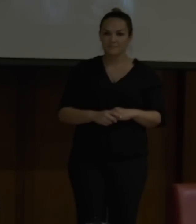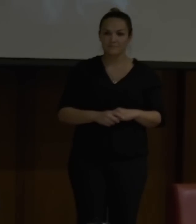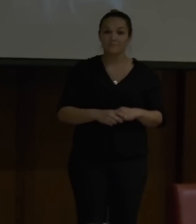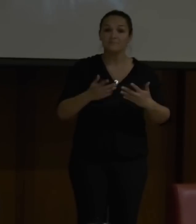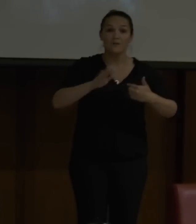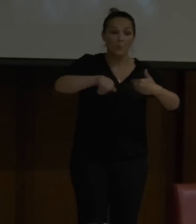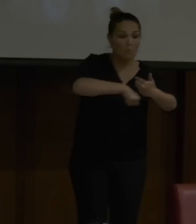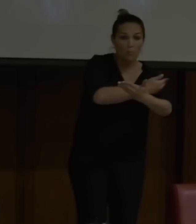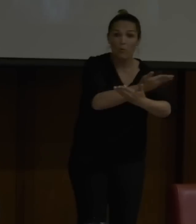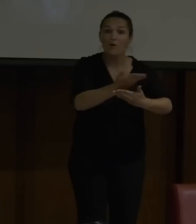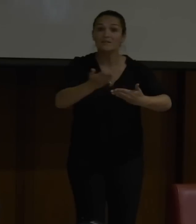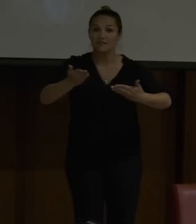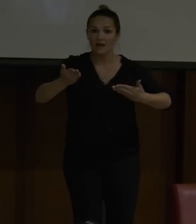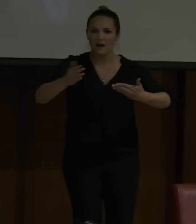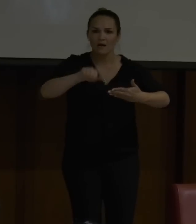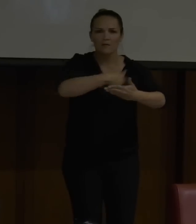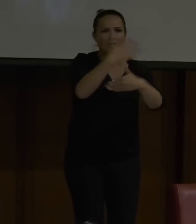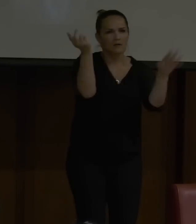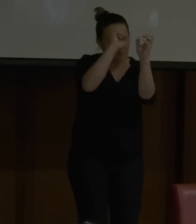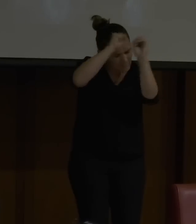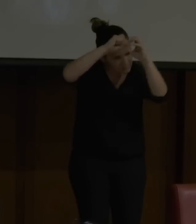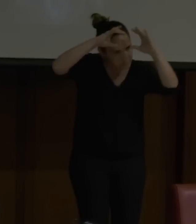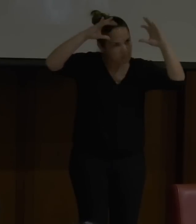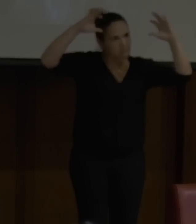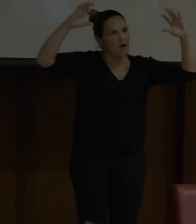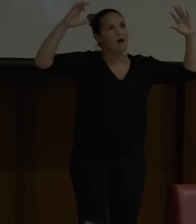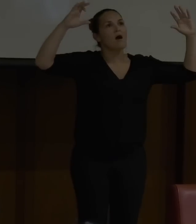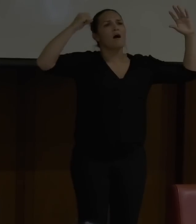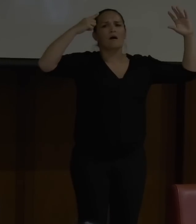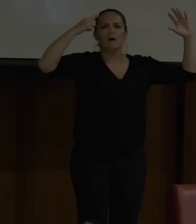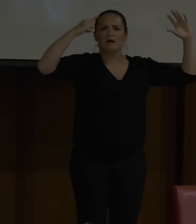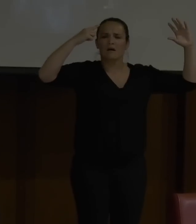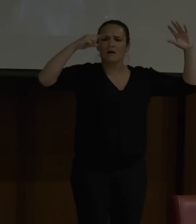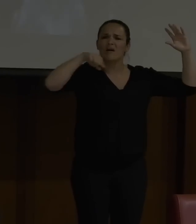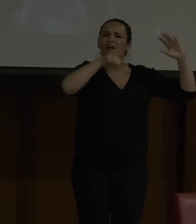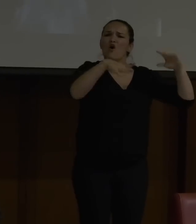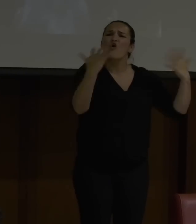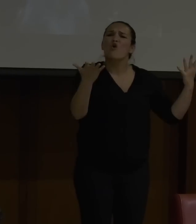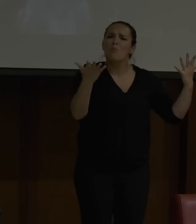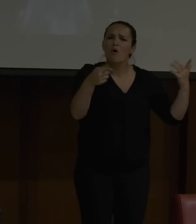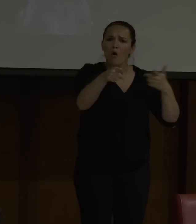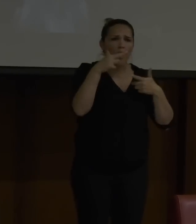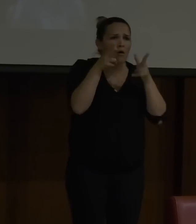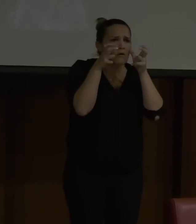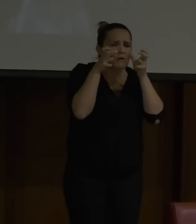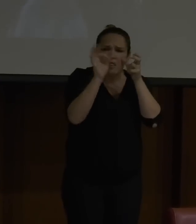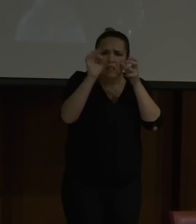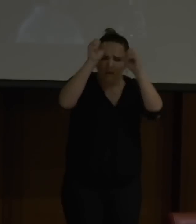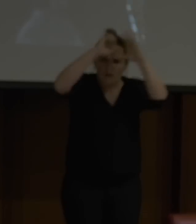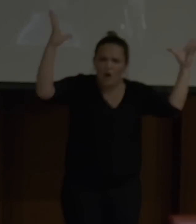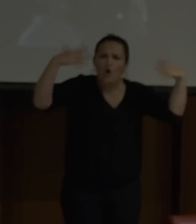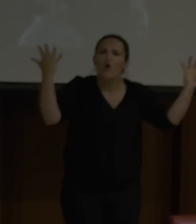Si la poesía construye imágenes, ¿cómo Leandro hacía poesía si no conocía las imágenes? En Cartas